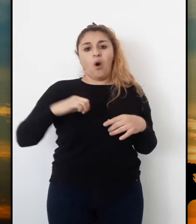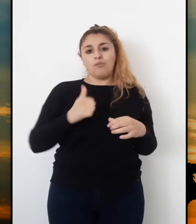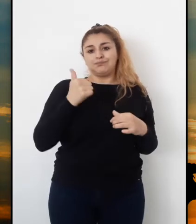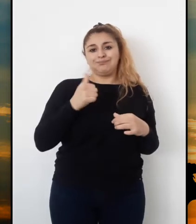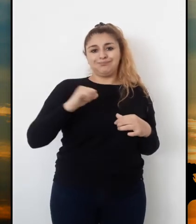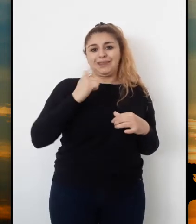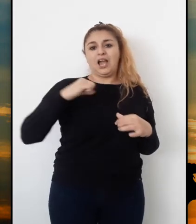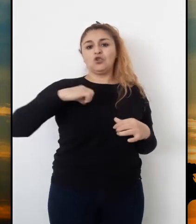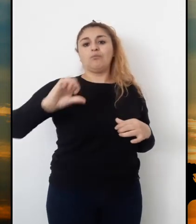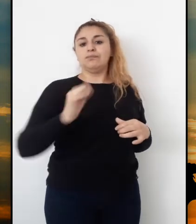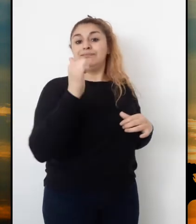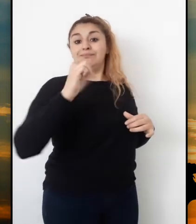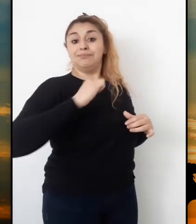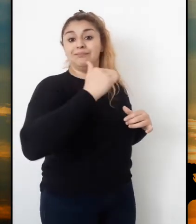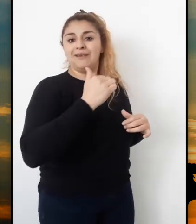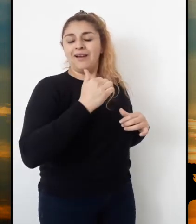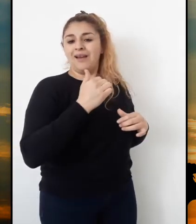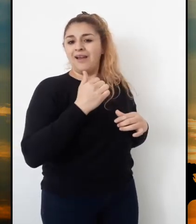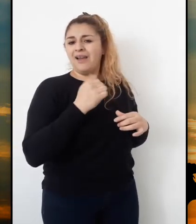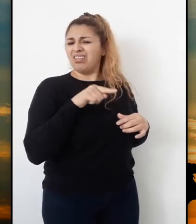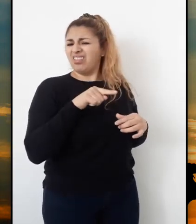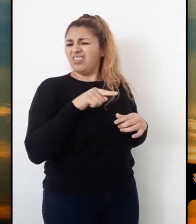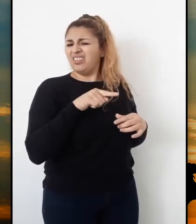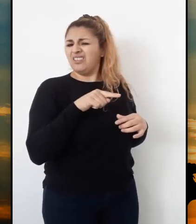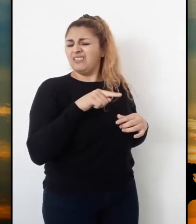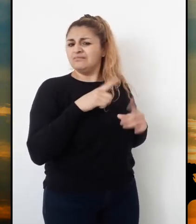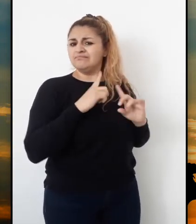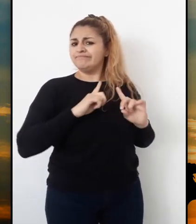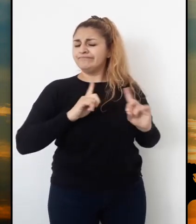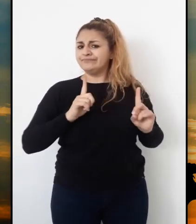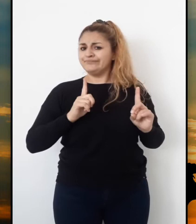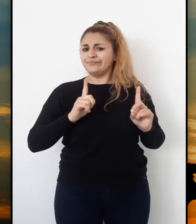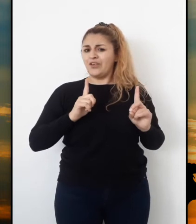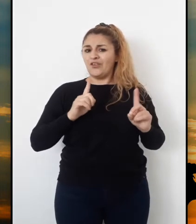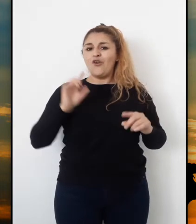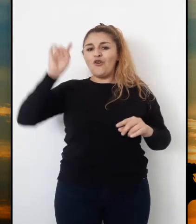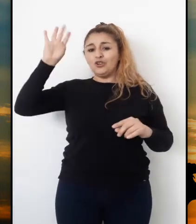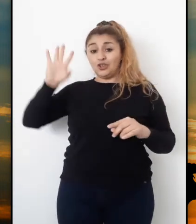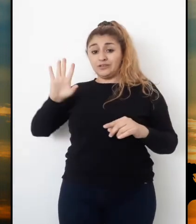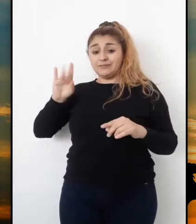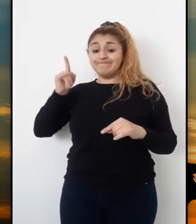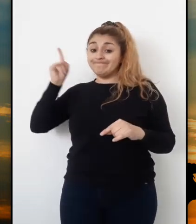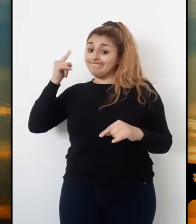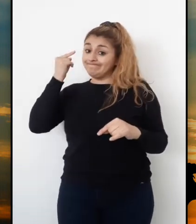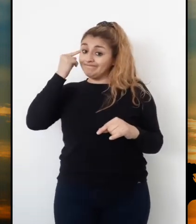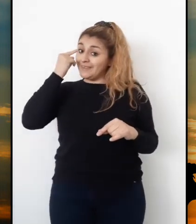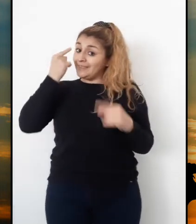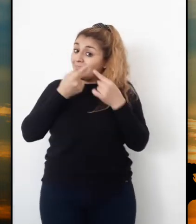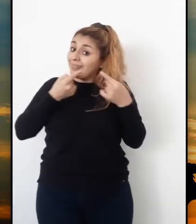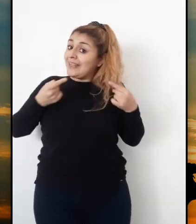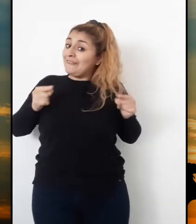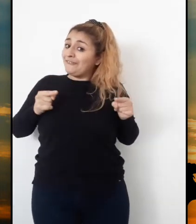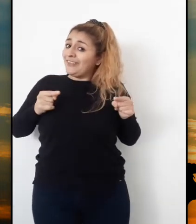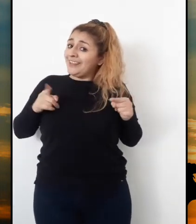bien para él y qué es lo que está mal. Cette compréhension est bien ancrée dans